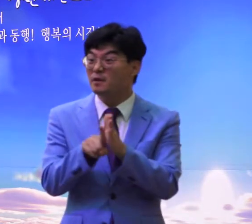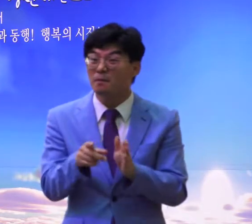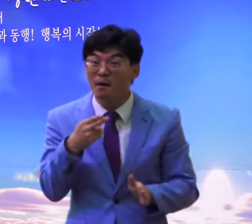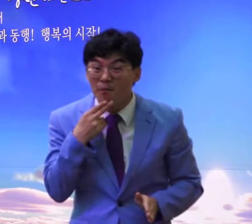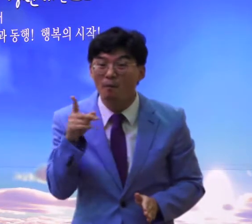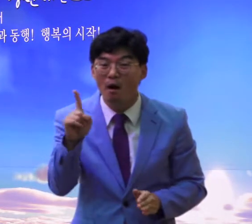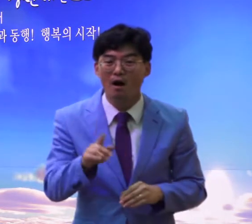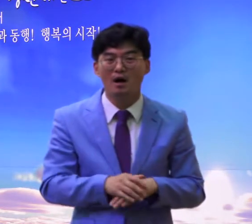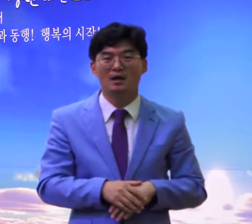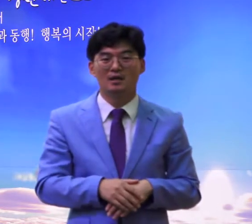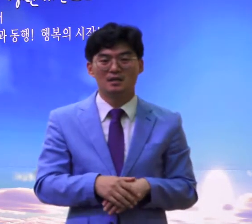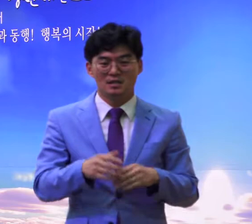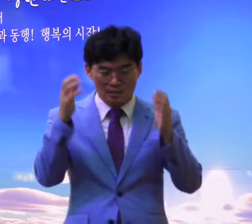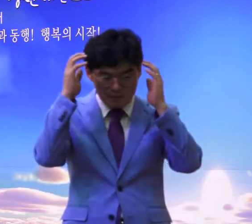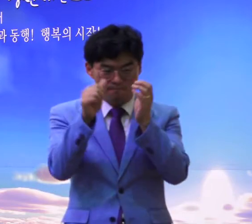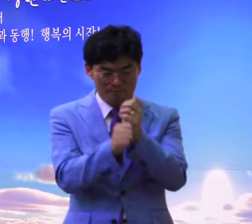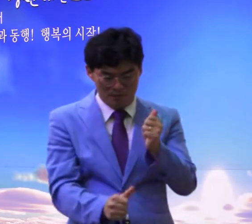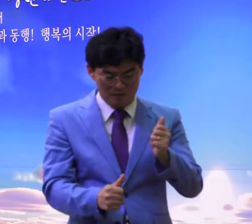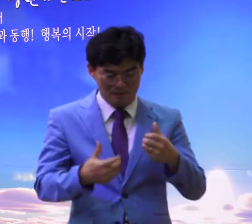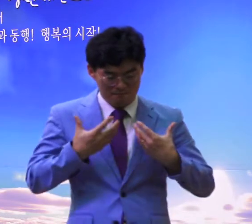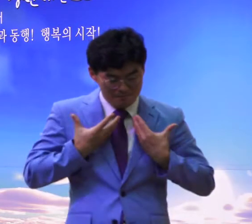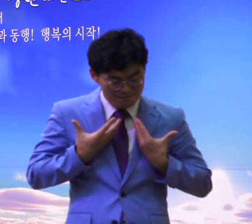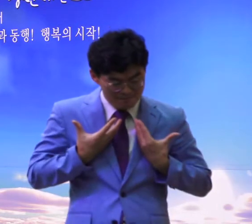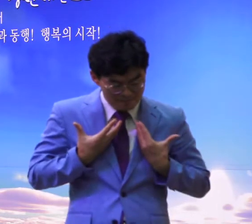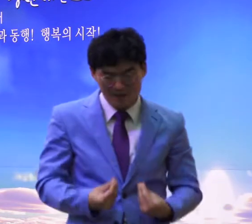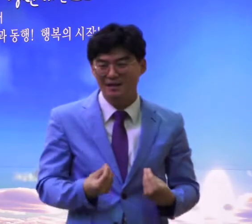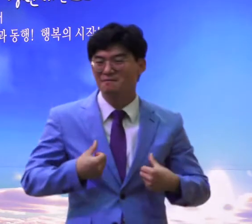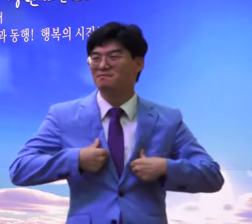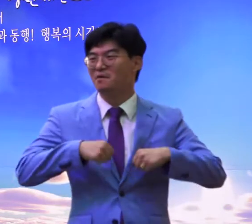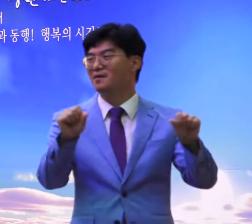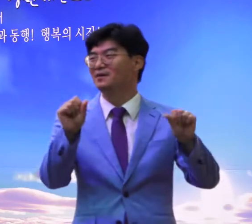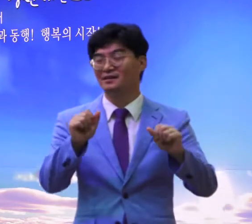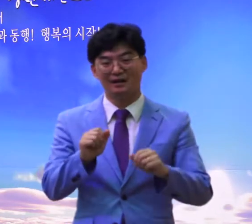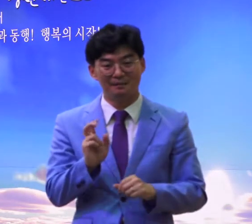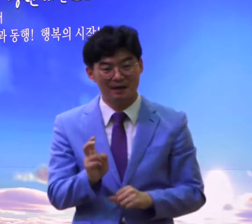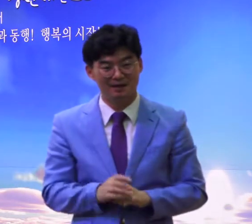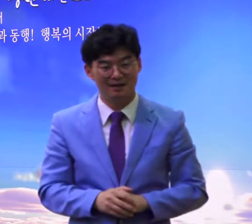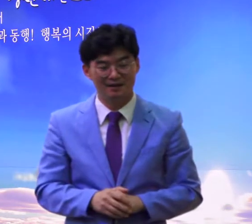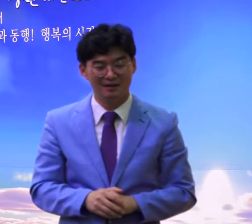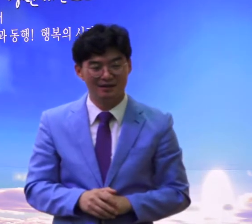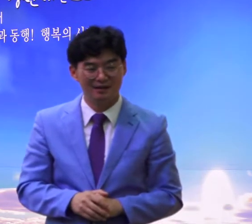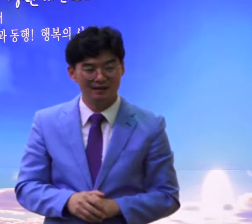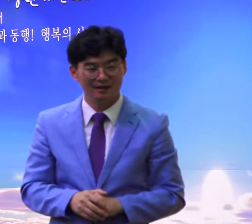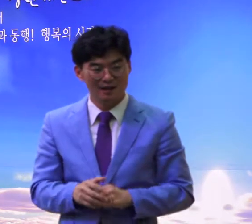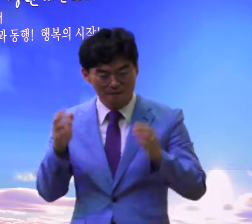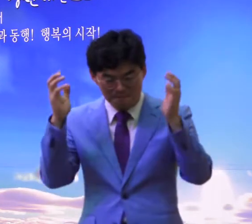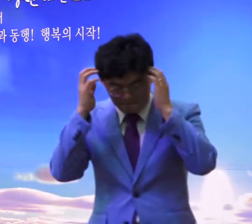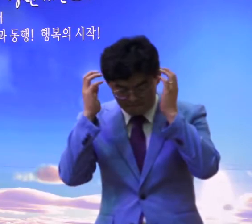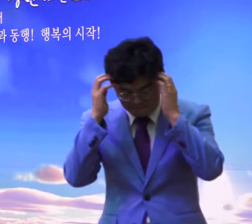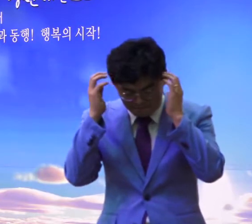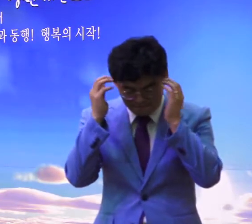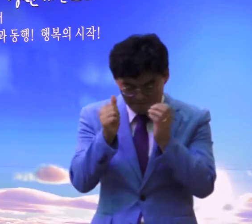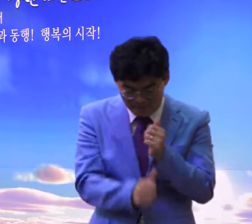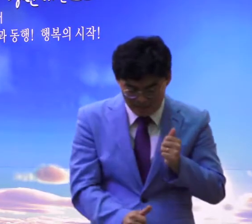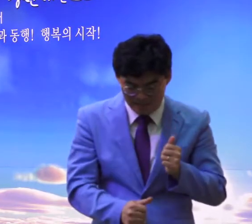그 고난에 좌절하고 넘어지면서 또 고난을 당하게 한 사람들에 대해서 복수하기도